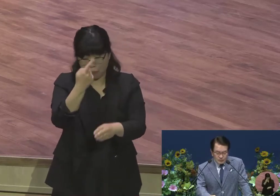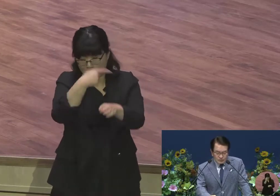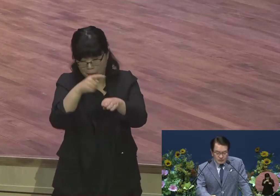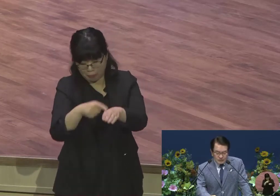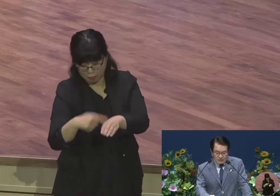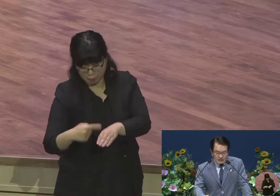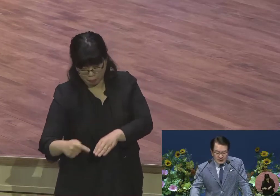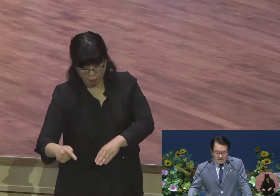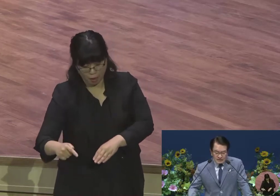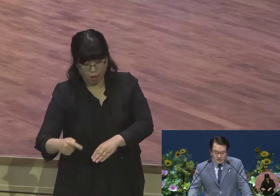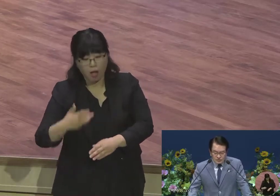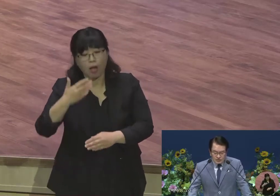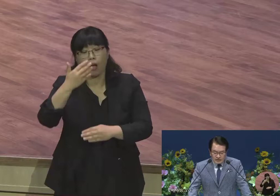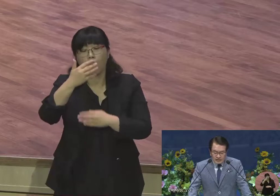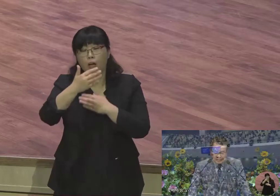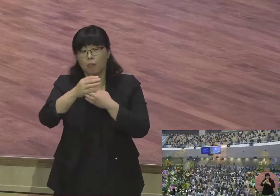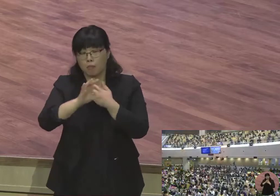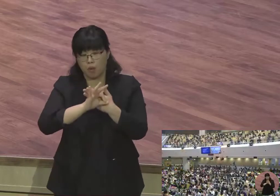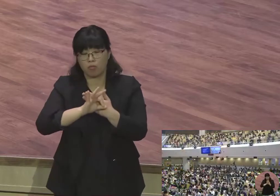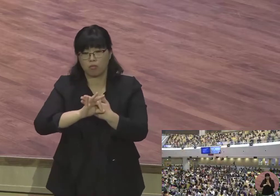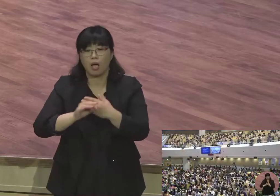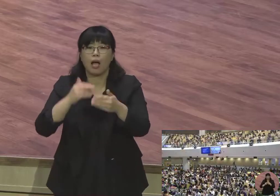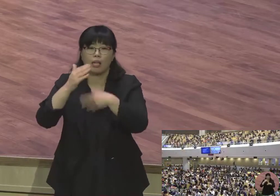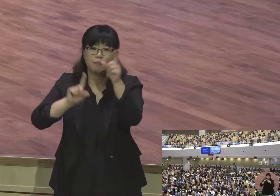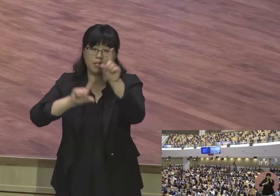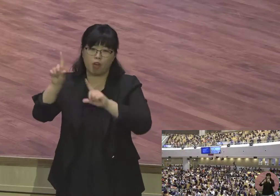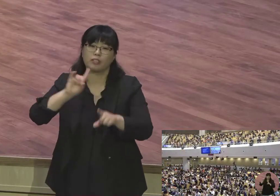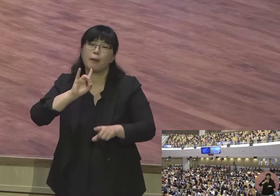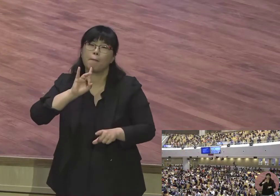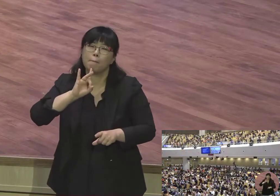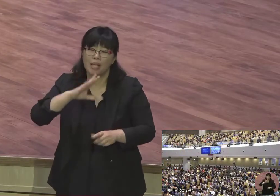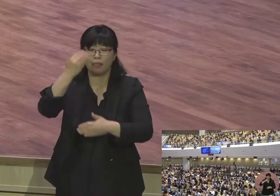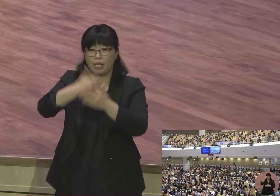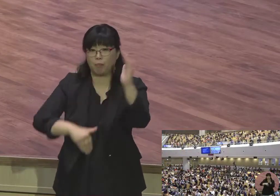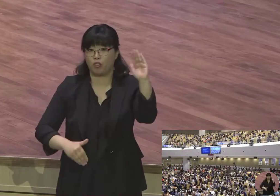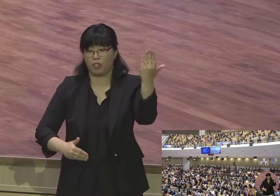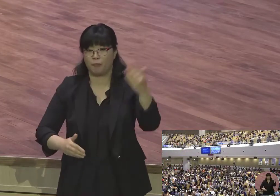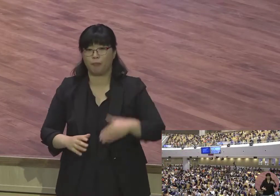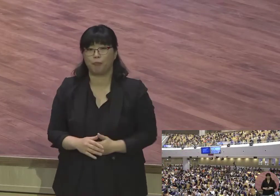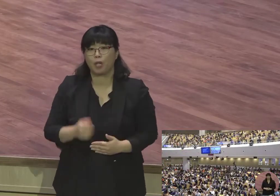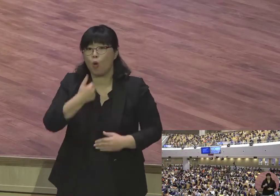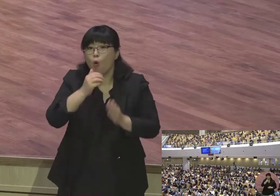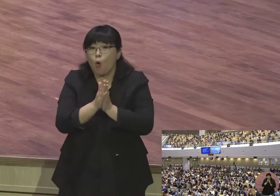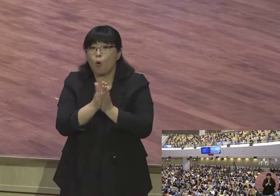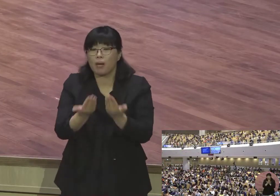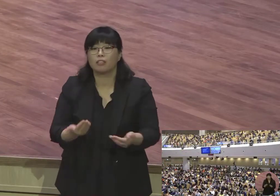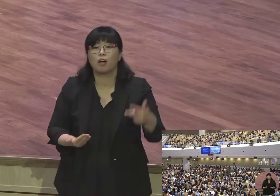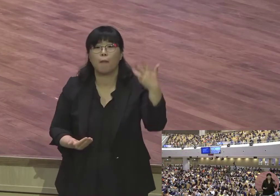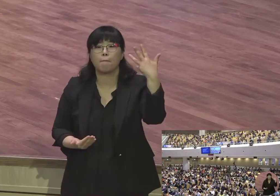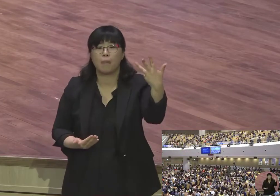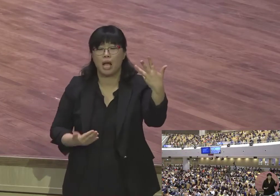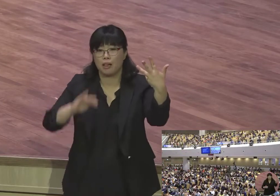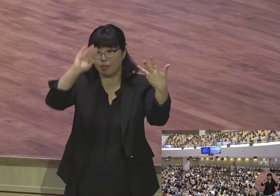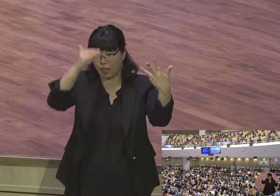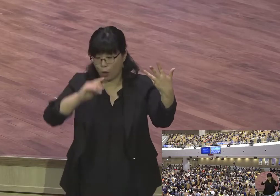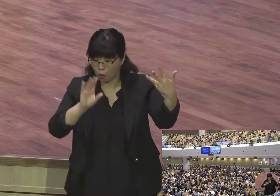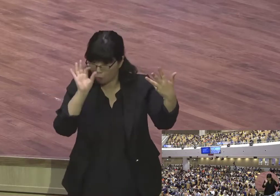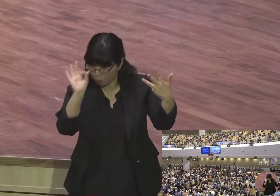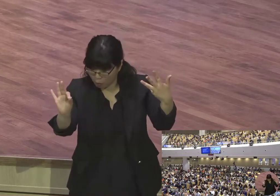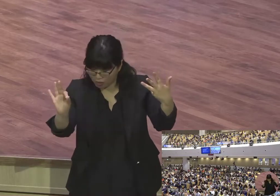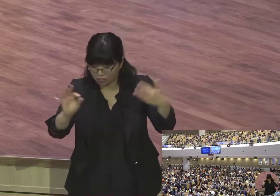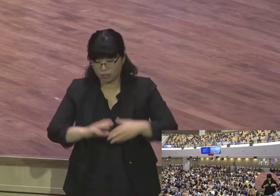6제로 하면 육신을 따른 자는 육신의 일을 영을 따른 자는 영의 일을 생각하느니 육신의 생각은 사망이오